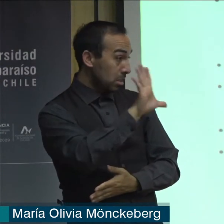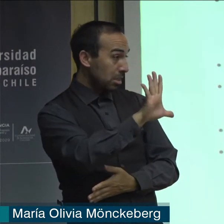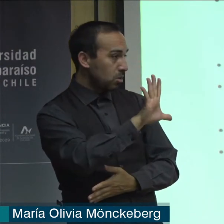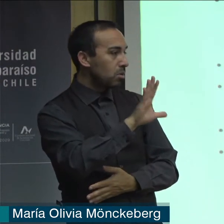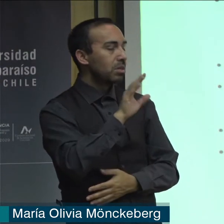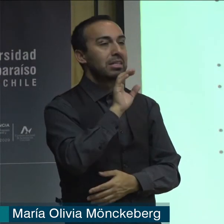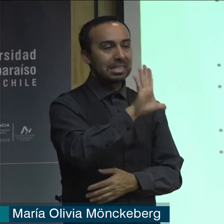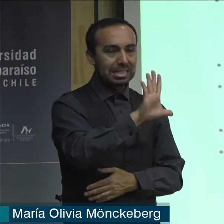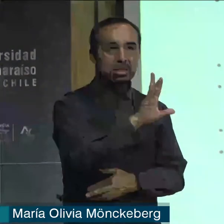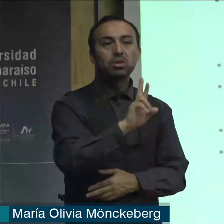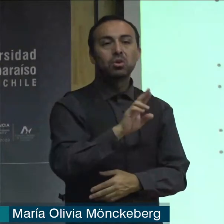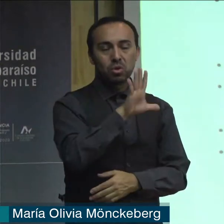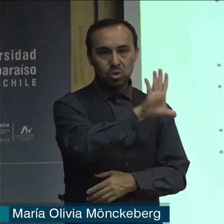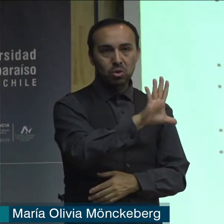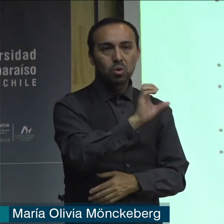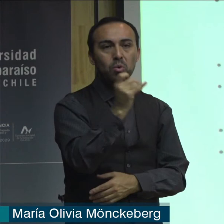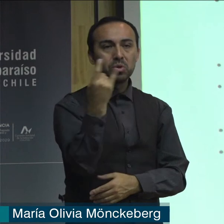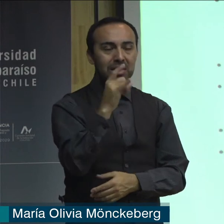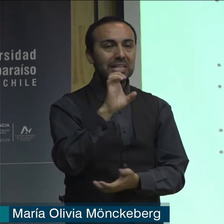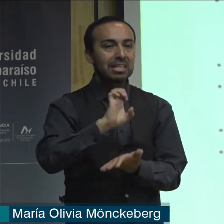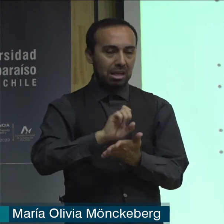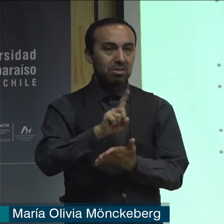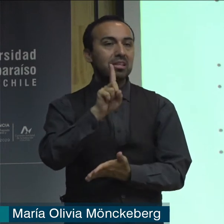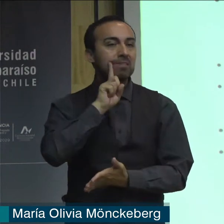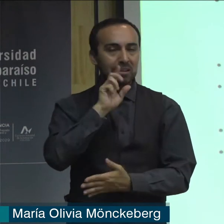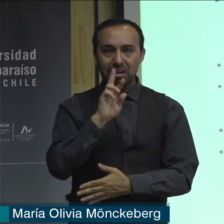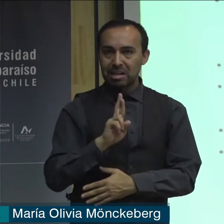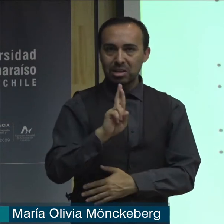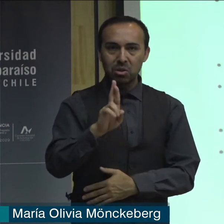cinco universidades del estado